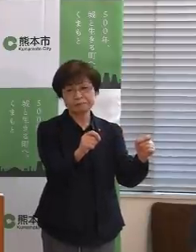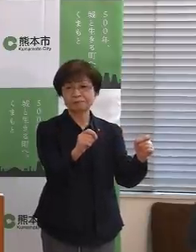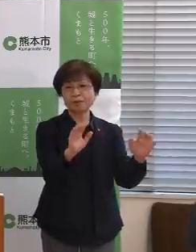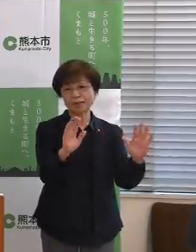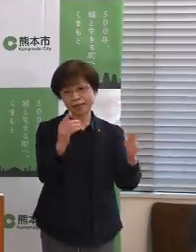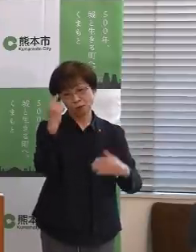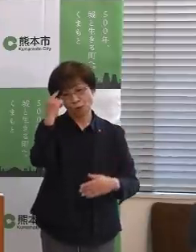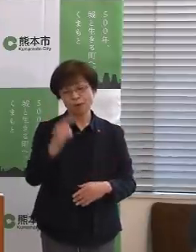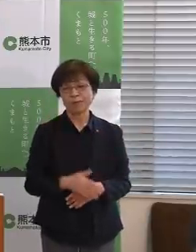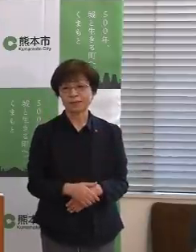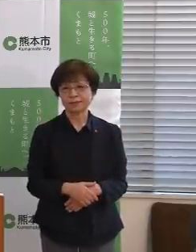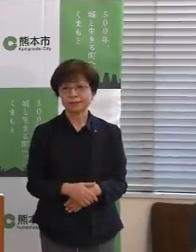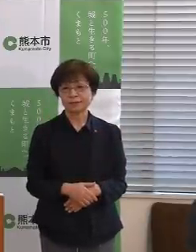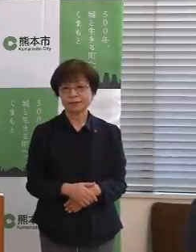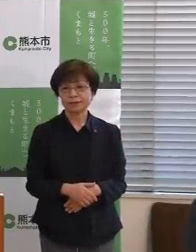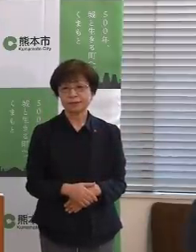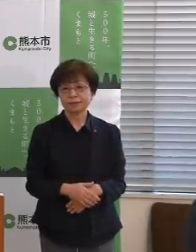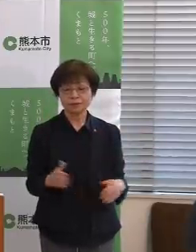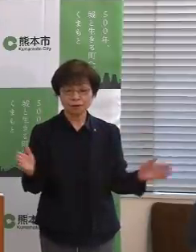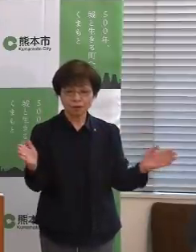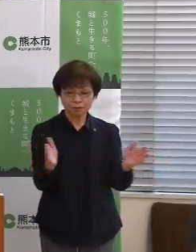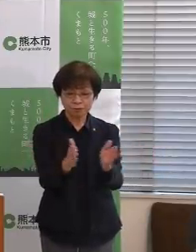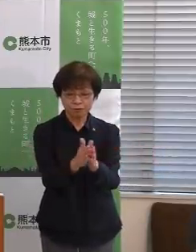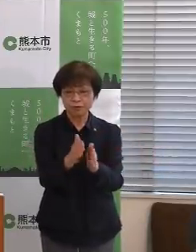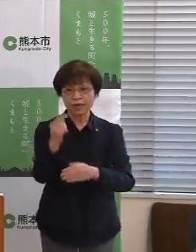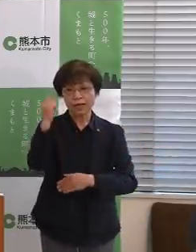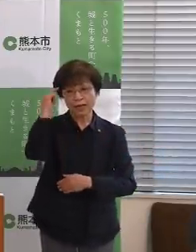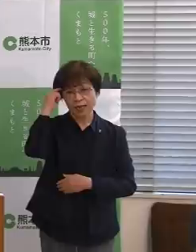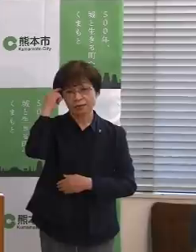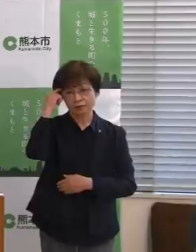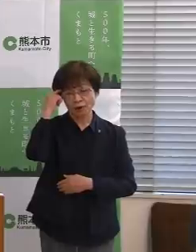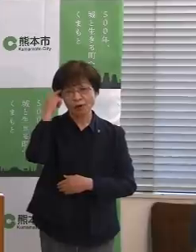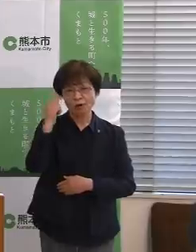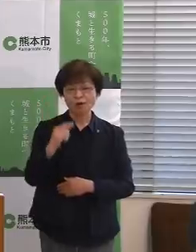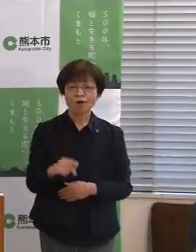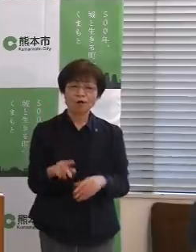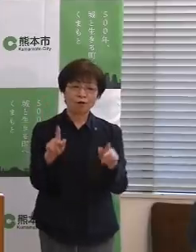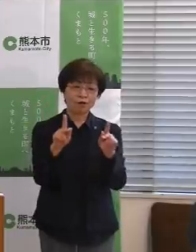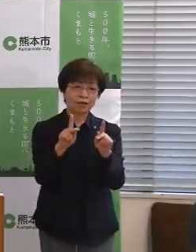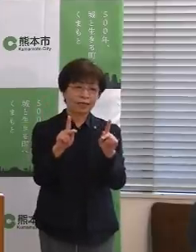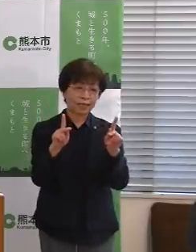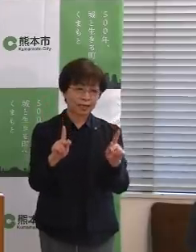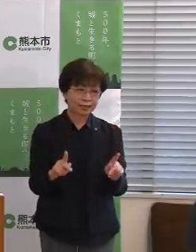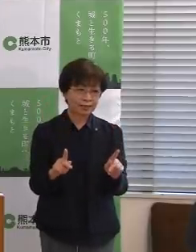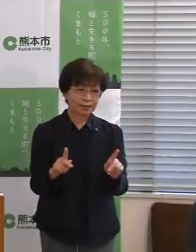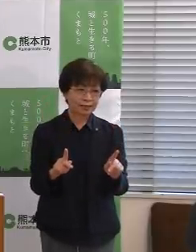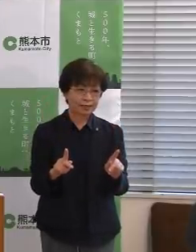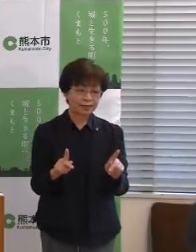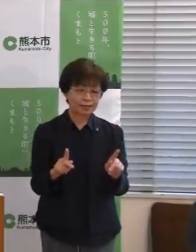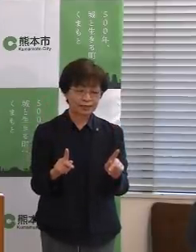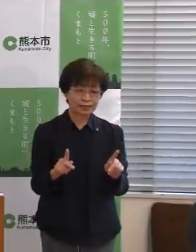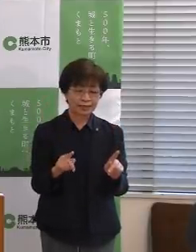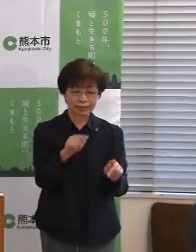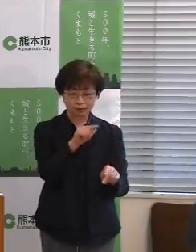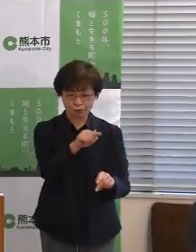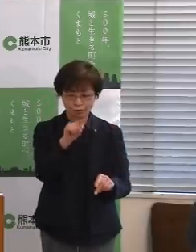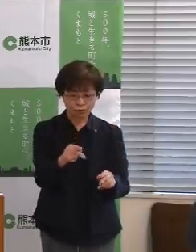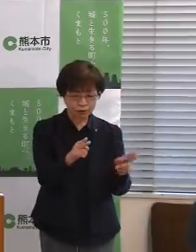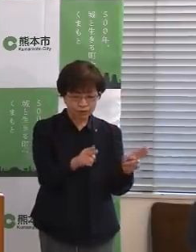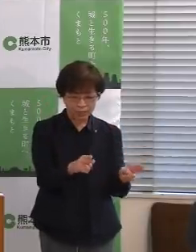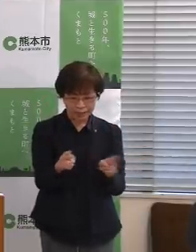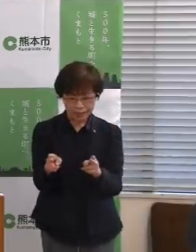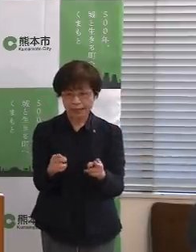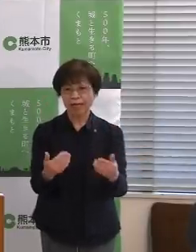思いますので、まあ、そう考えますと、まあ、いろいろ課題は整理が必要だろうなというふうには思